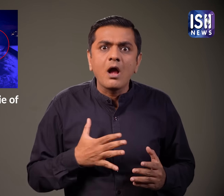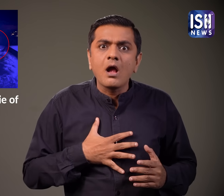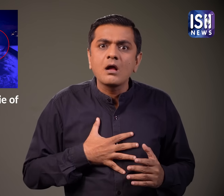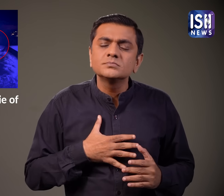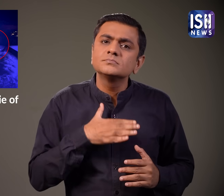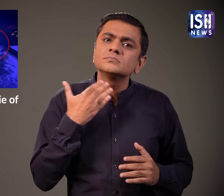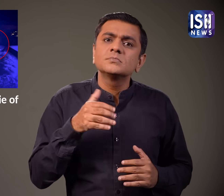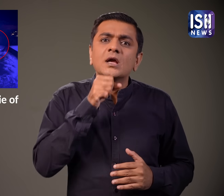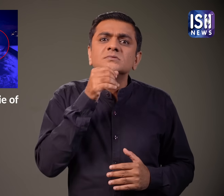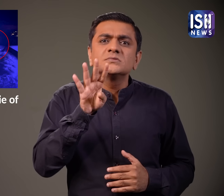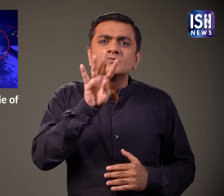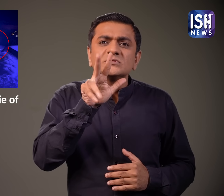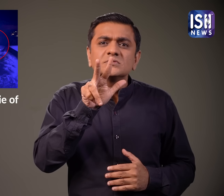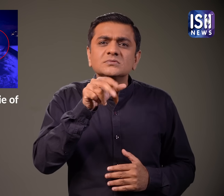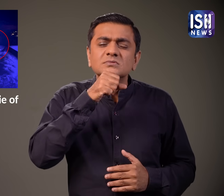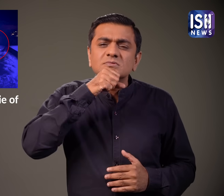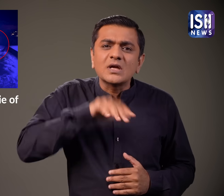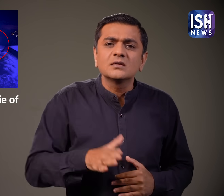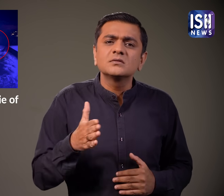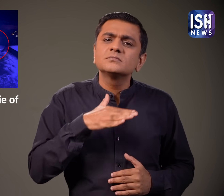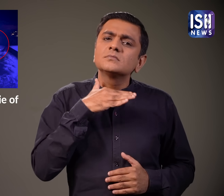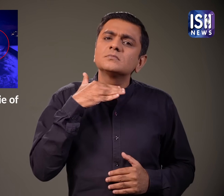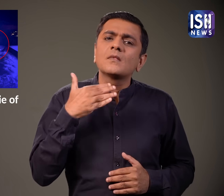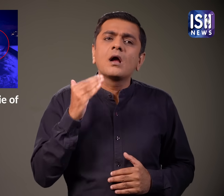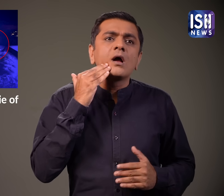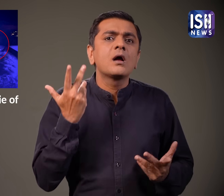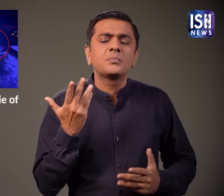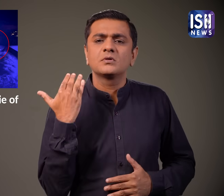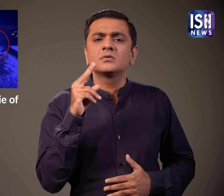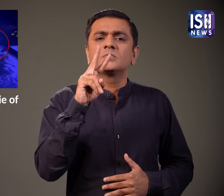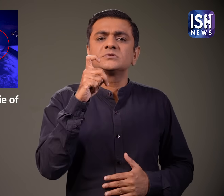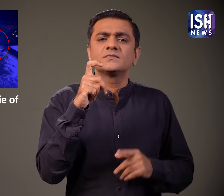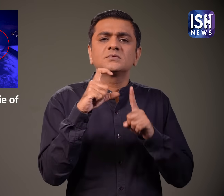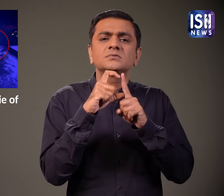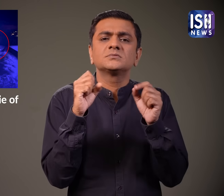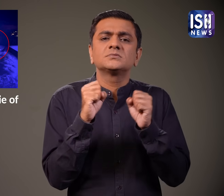48 वर्षिय अभिनेता का 27 जिसम में 2023 को निधन हो गया अश्चरे जनक